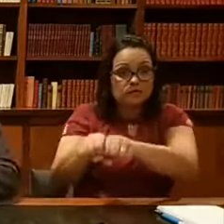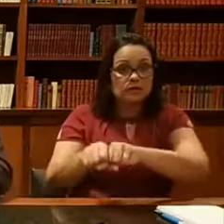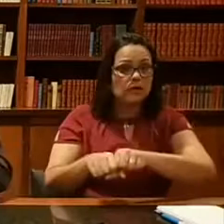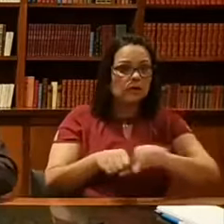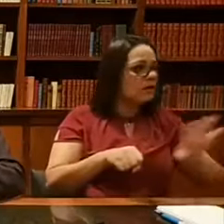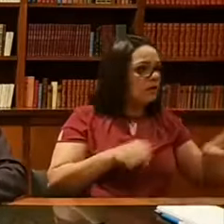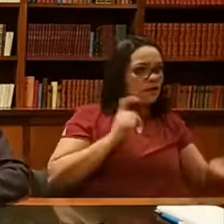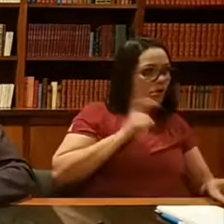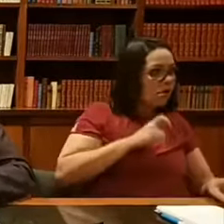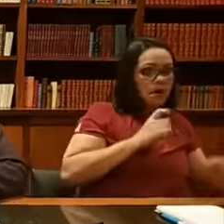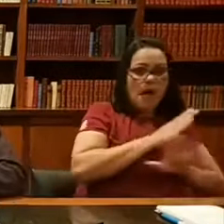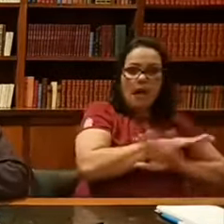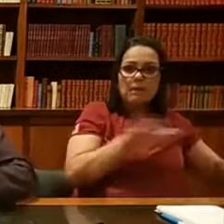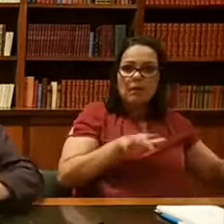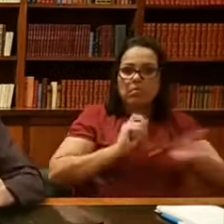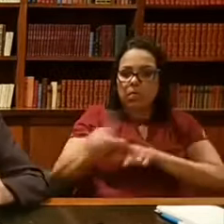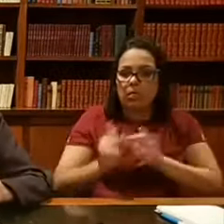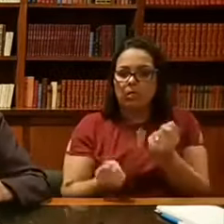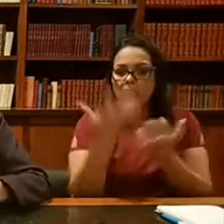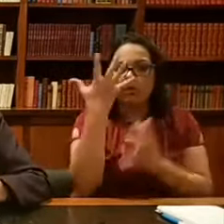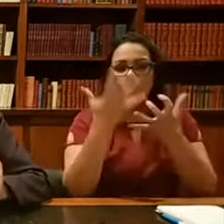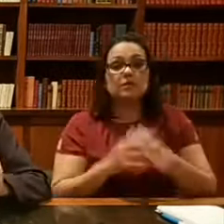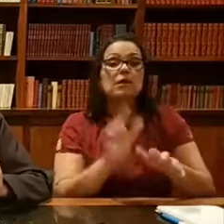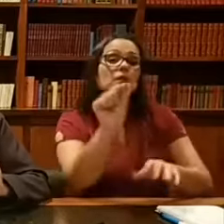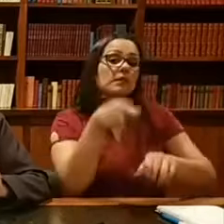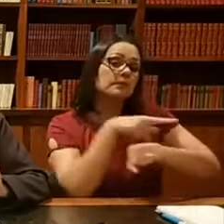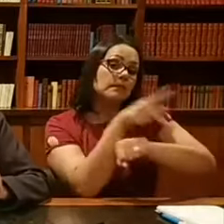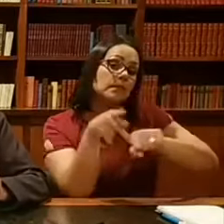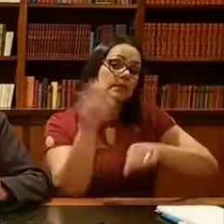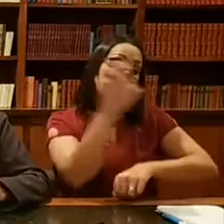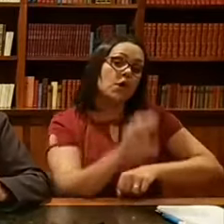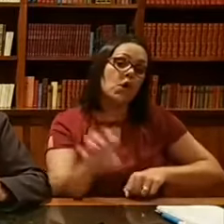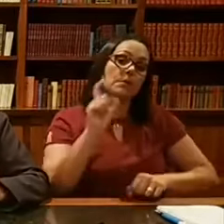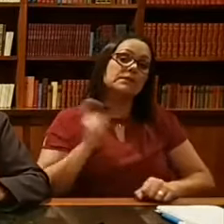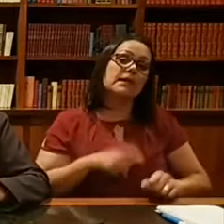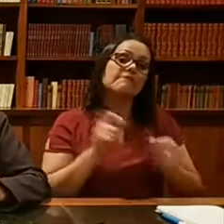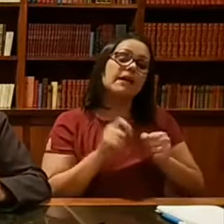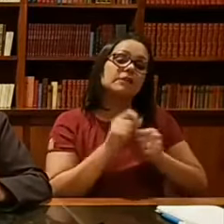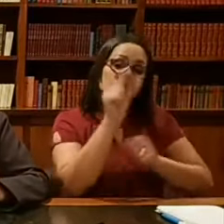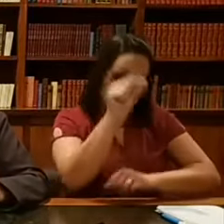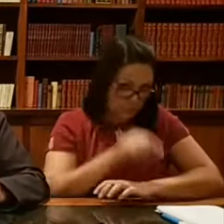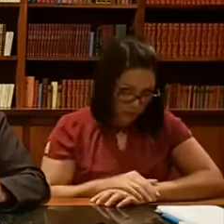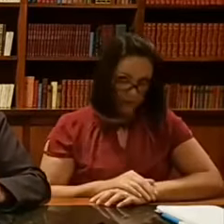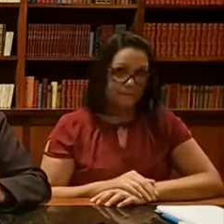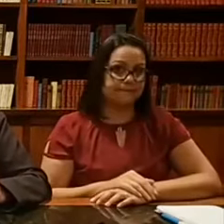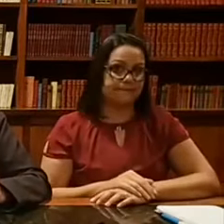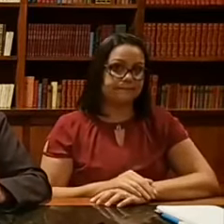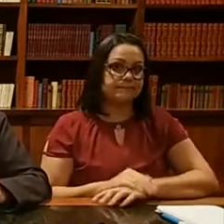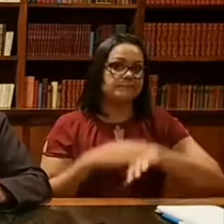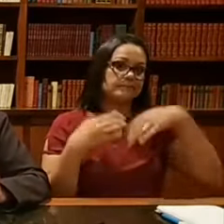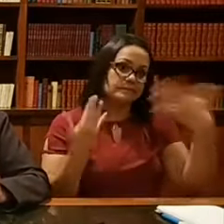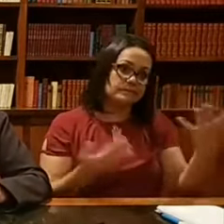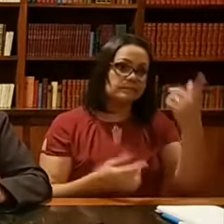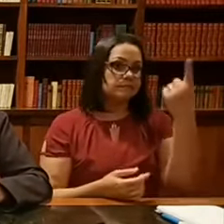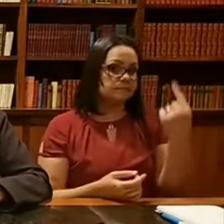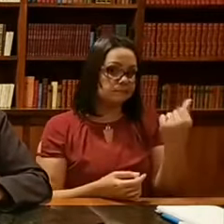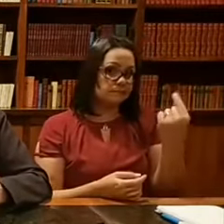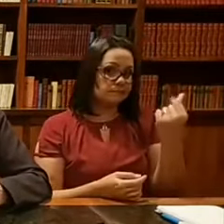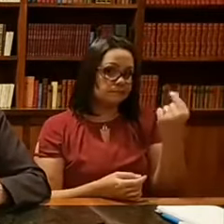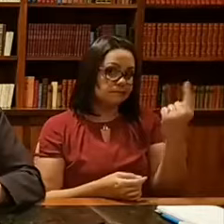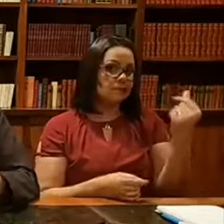que alguns países lá da Europa estavam fazendo, alguns países, com essa historinha de dinheiro para o